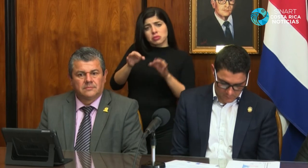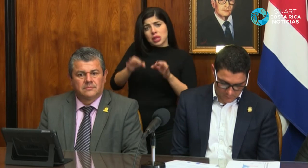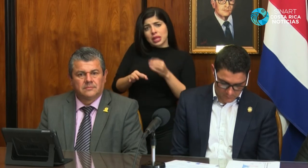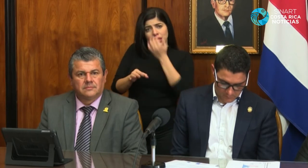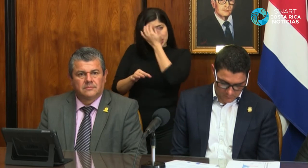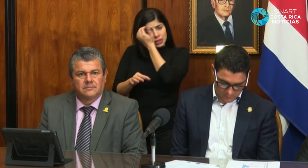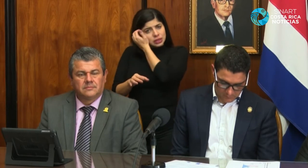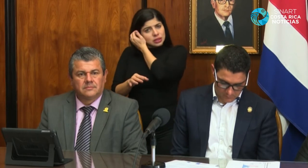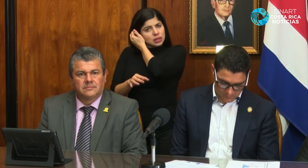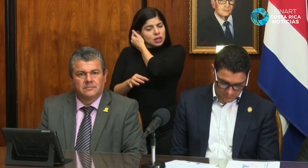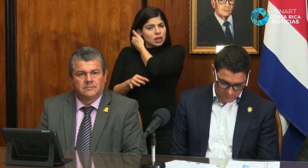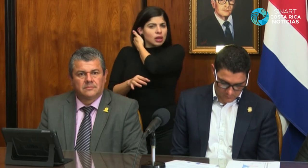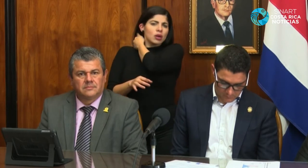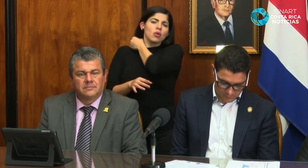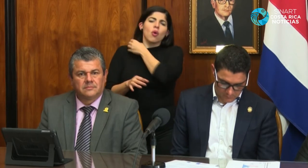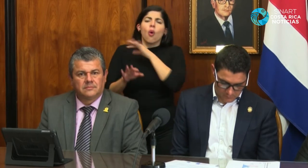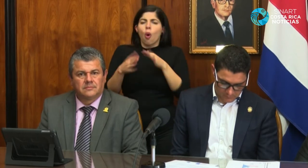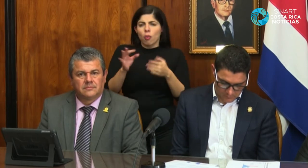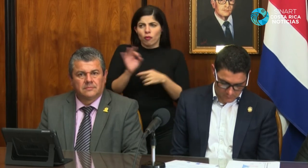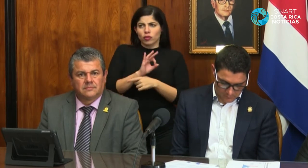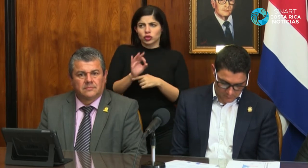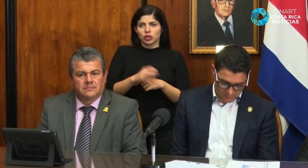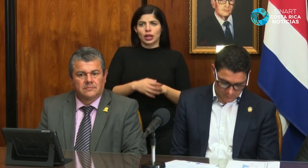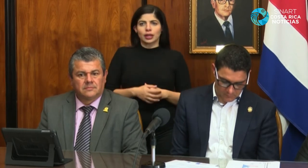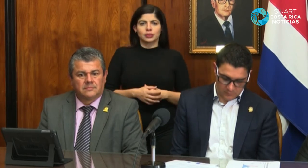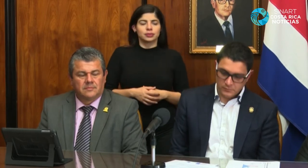decisión propia o cómo se maneja.